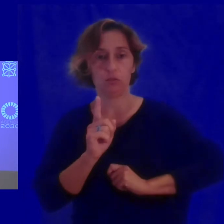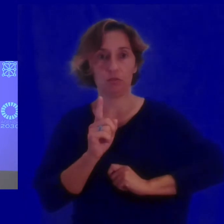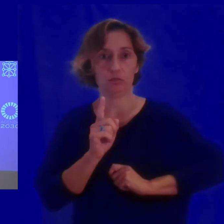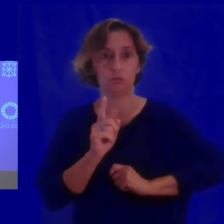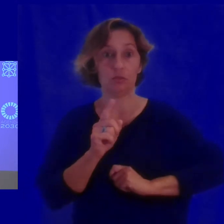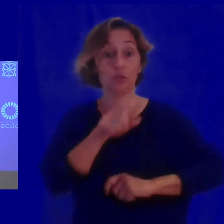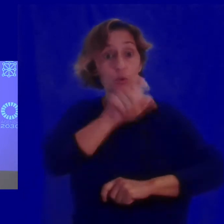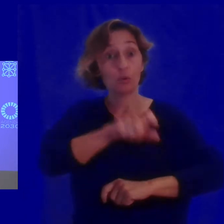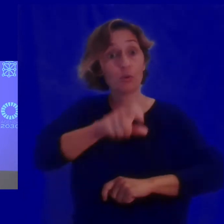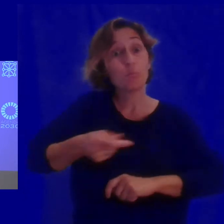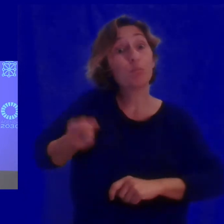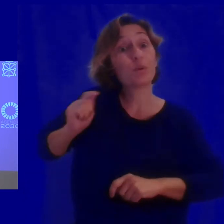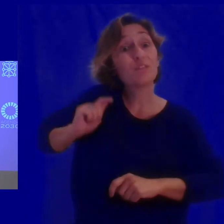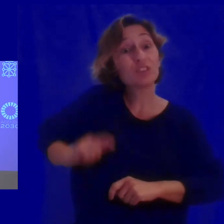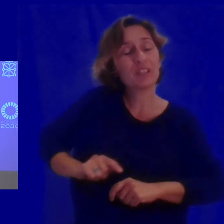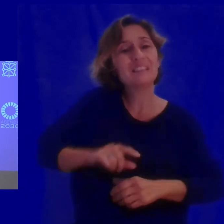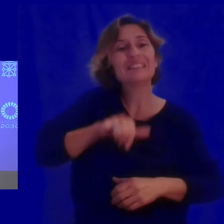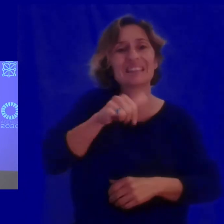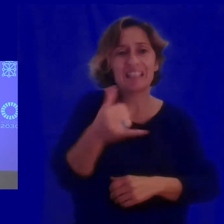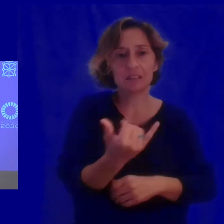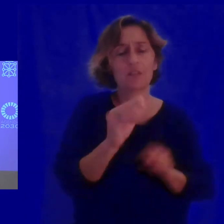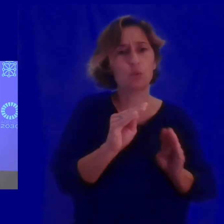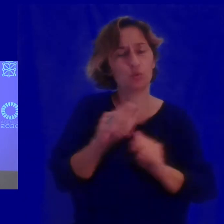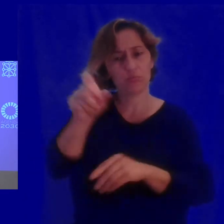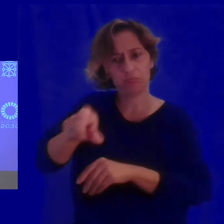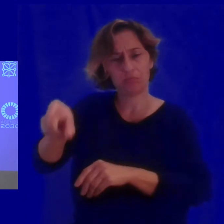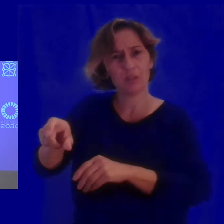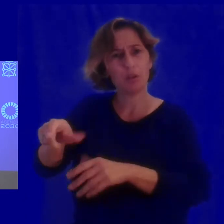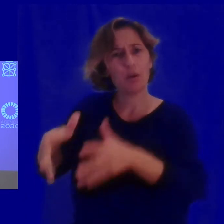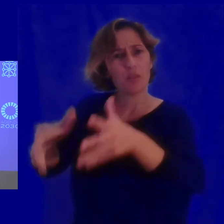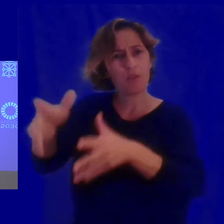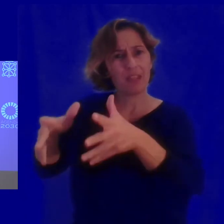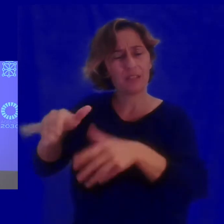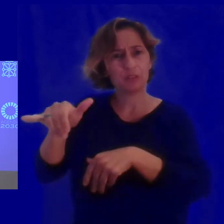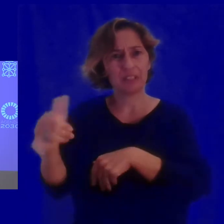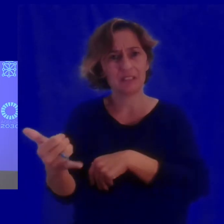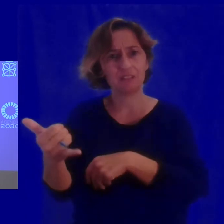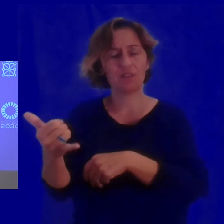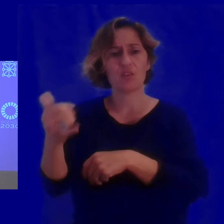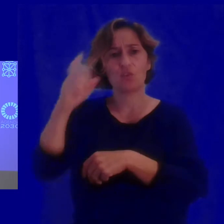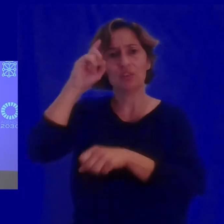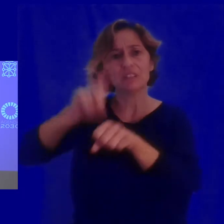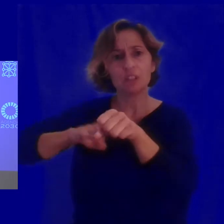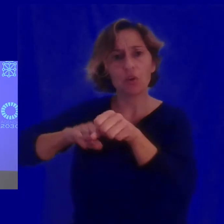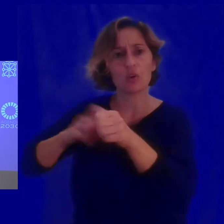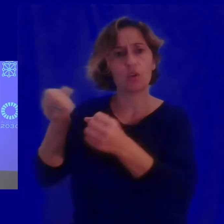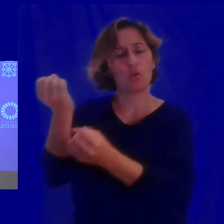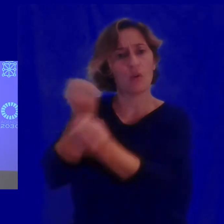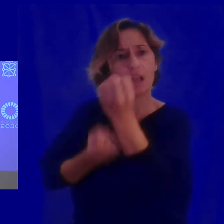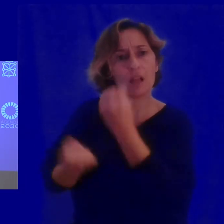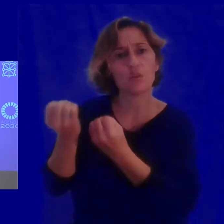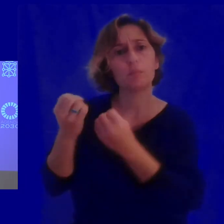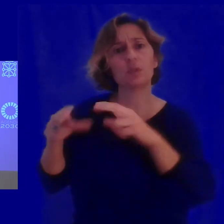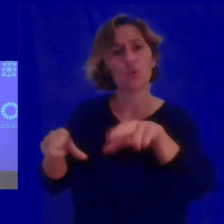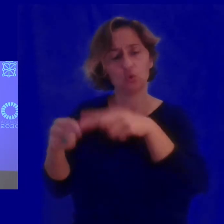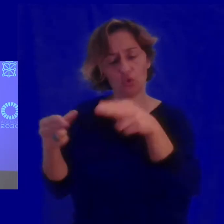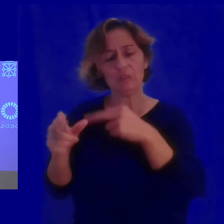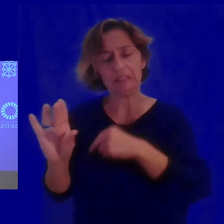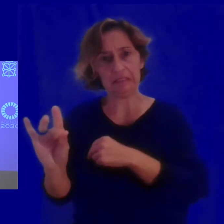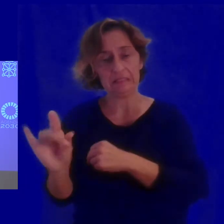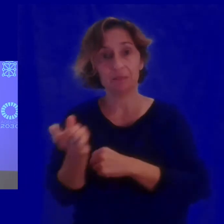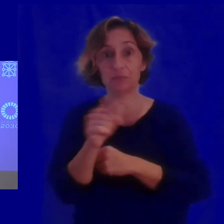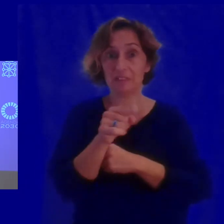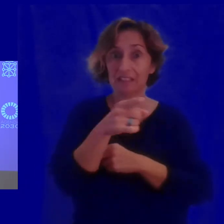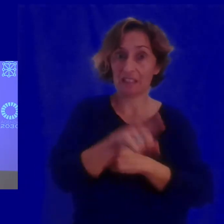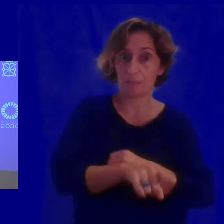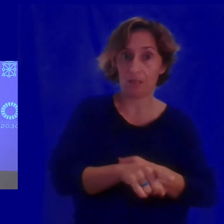pandémica en los profesionales, también entre la población, con un desgaste psicológico, económico y social. Y esto se